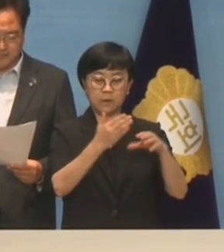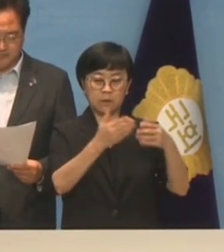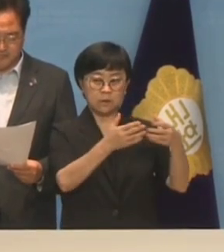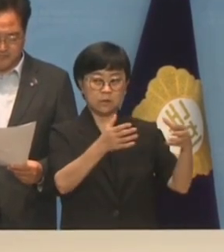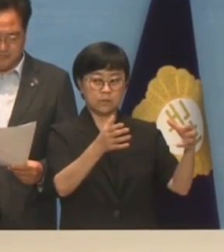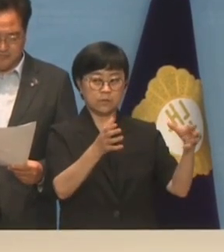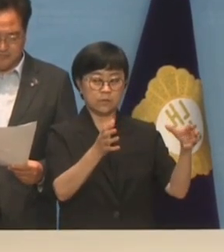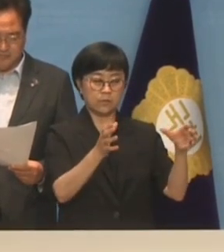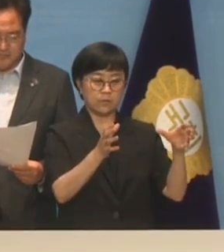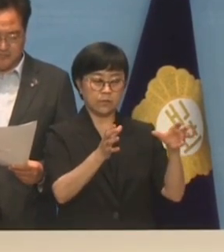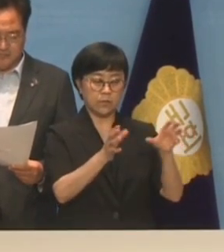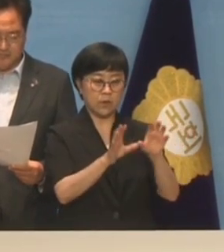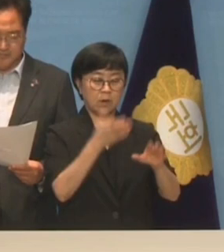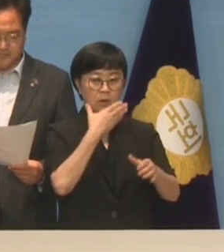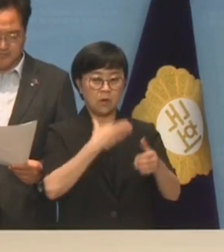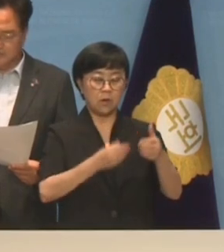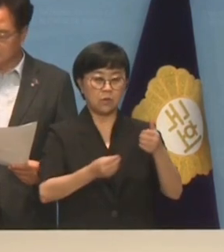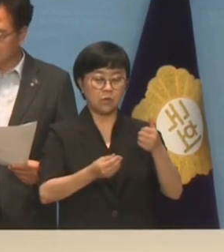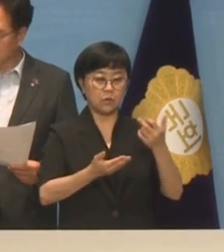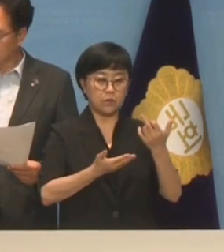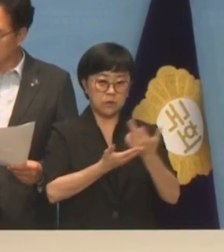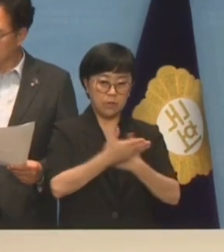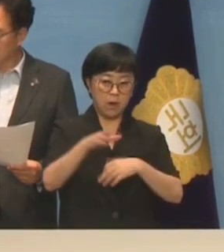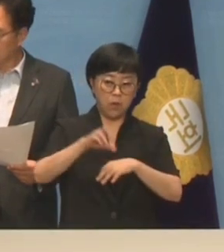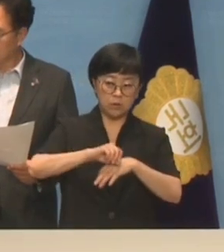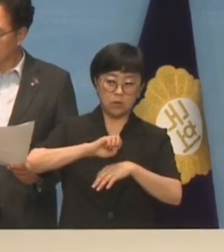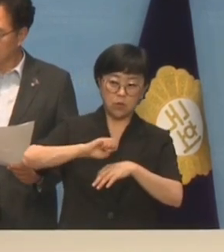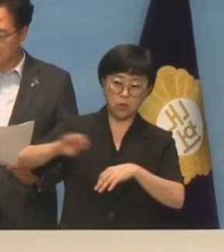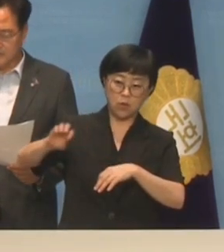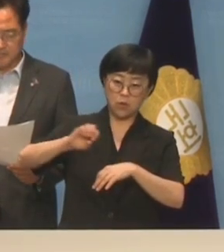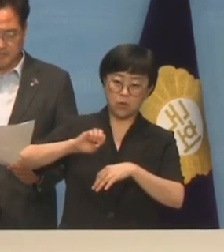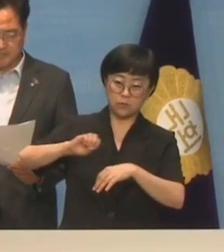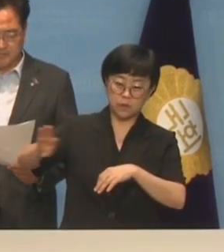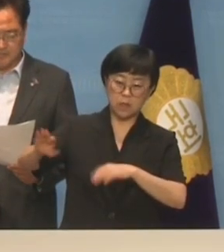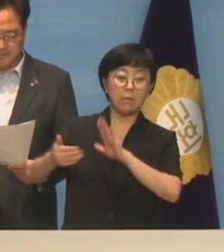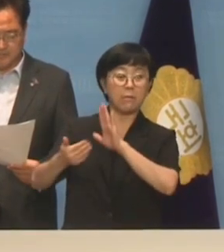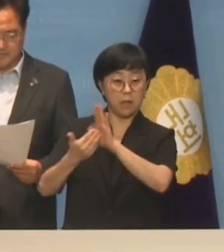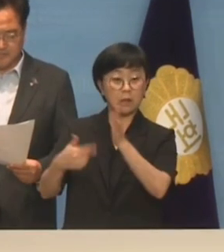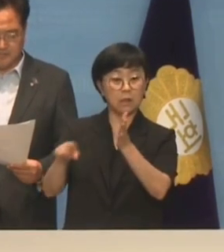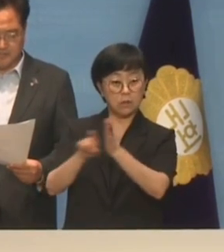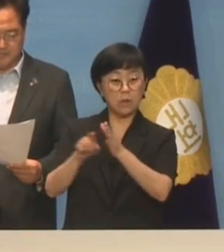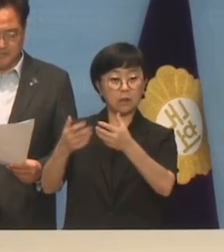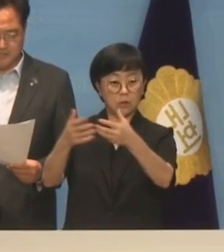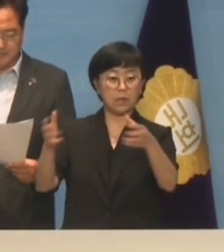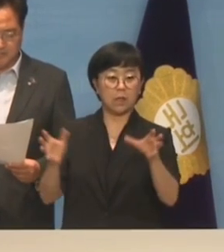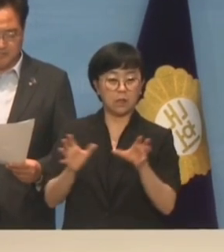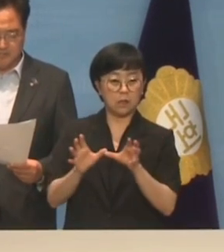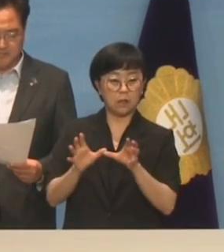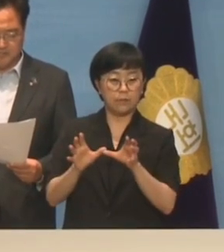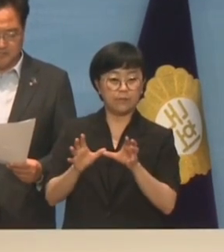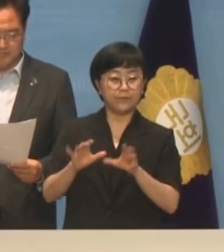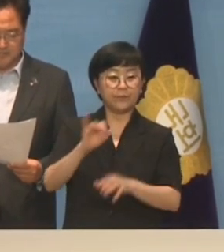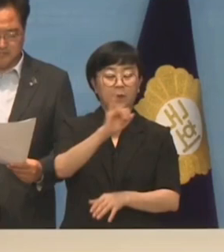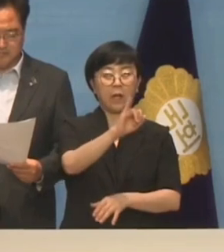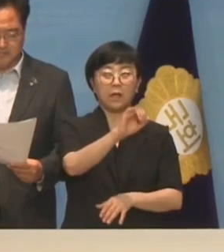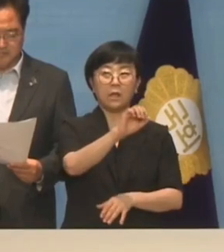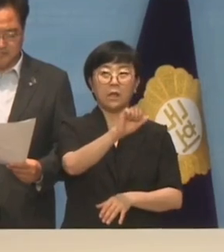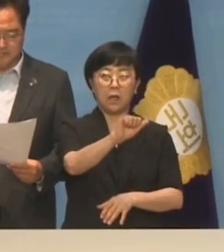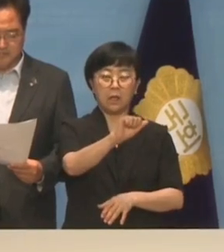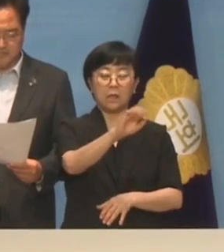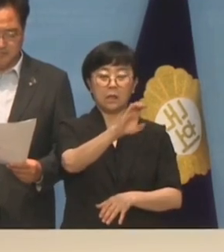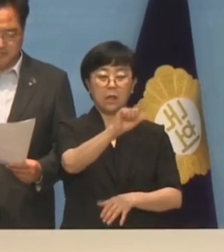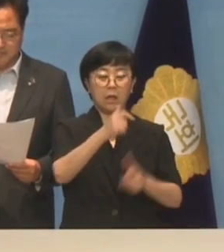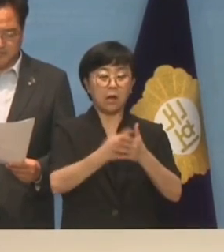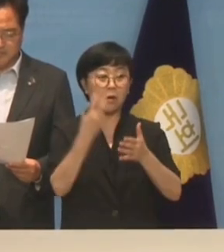더불어민주당 후쿠시마 원전 오염수 해양 투기 저지 대책위원회는 IAEA의